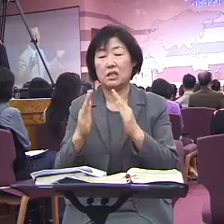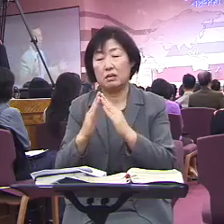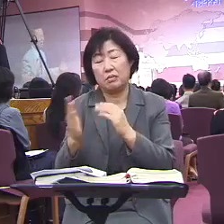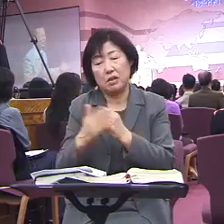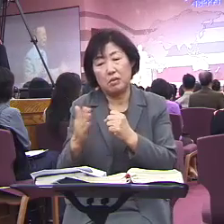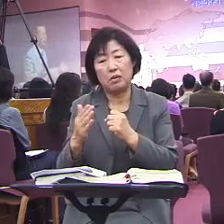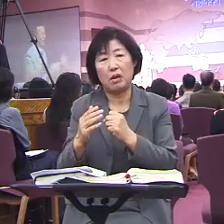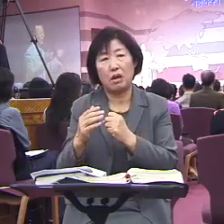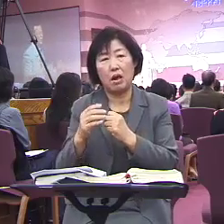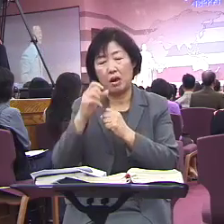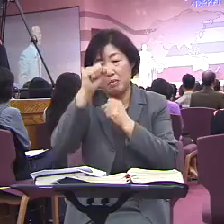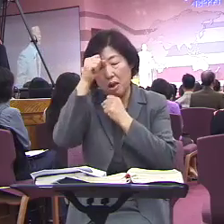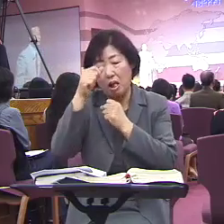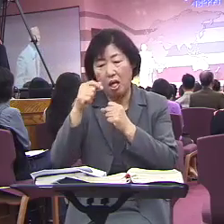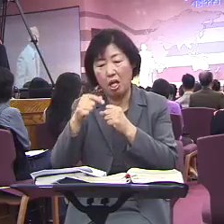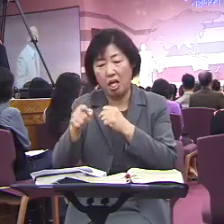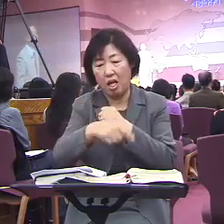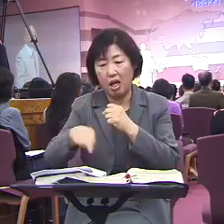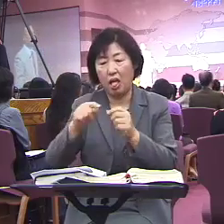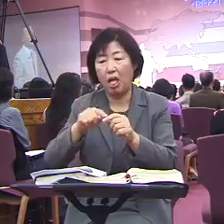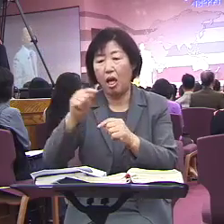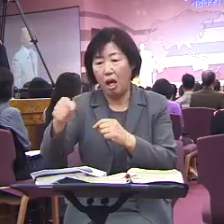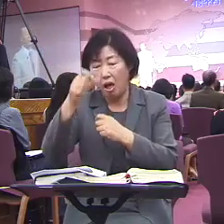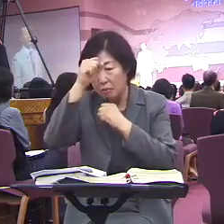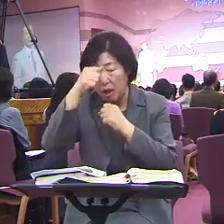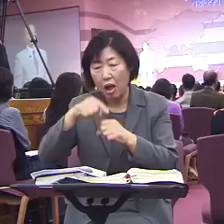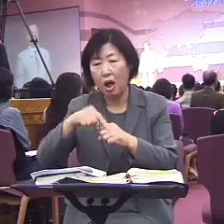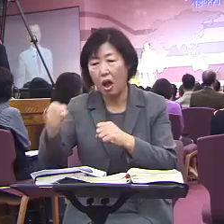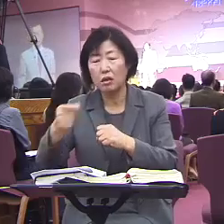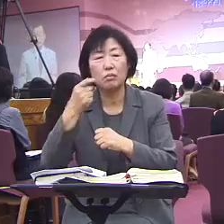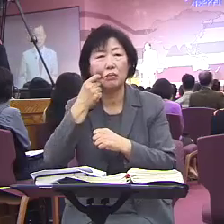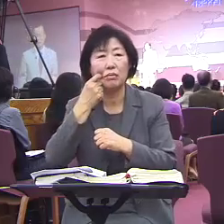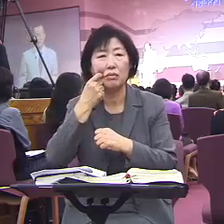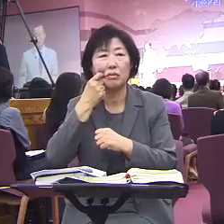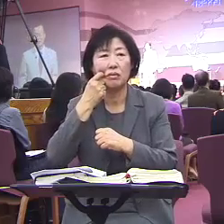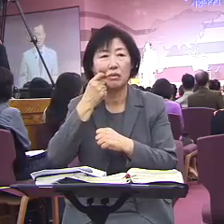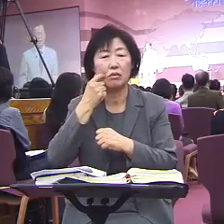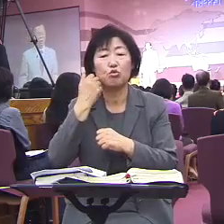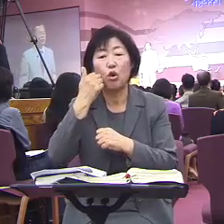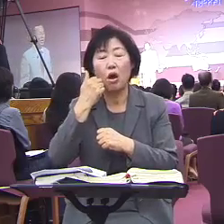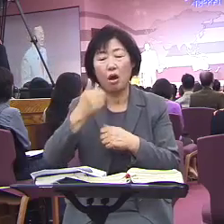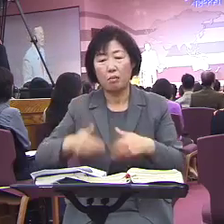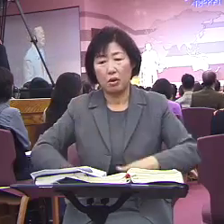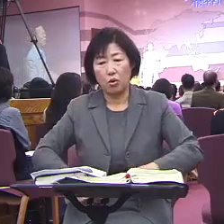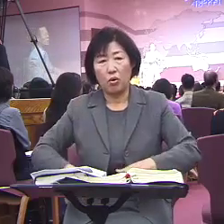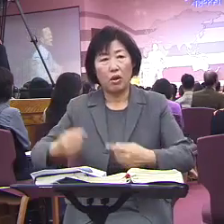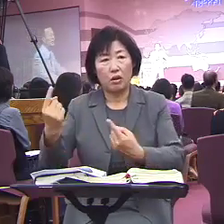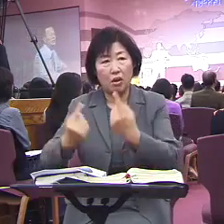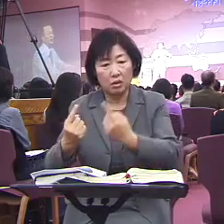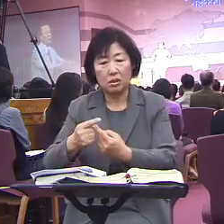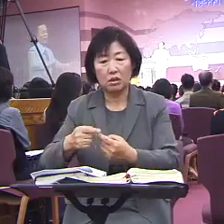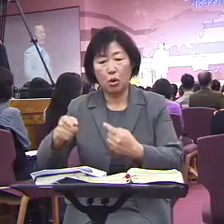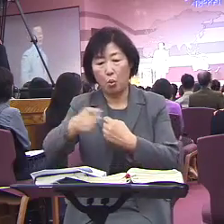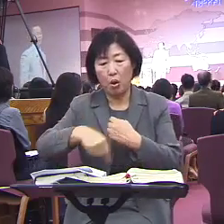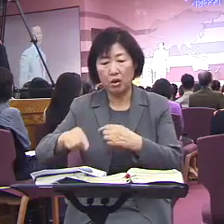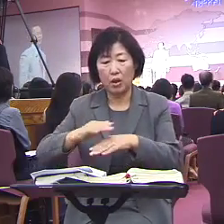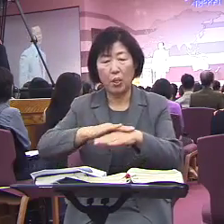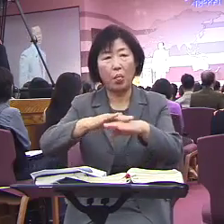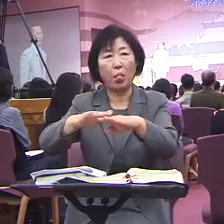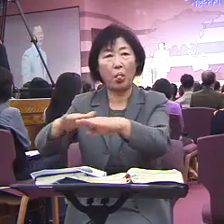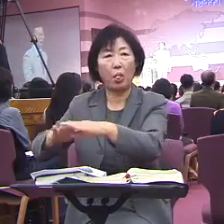때문에 한 발자국도 나가지 못합니다. 그럴 땐 누가 필요합니까? 형제가 필요합니다. 형제가 와서 그 원을 좀 지워줘야